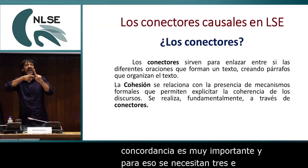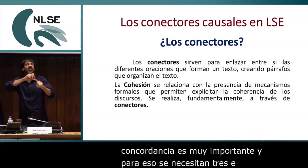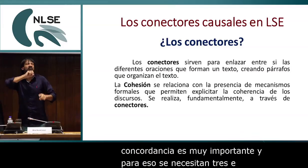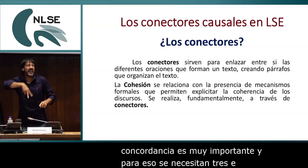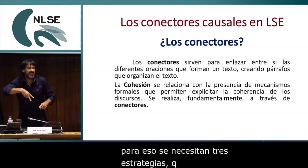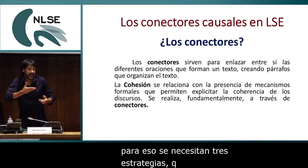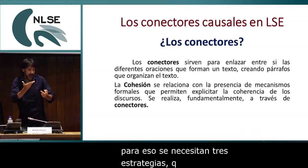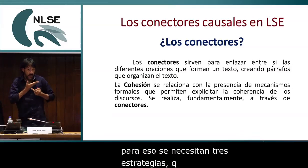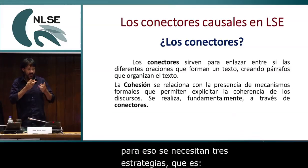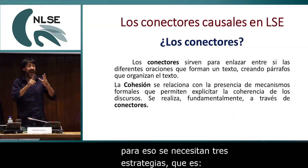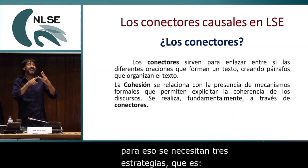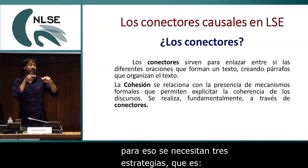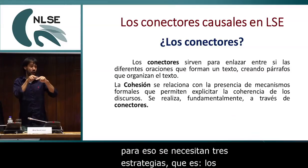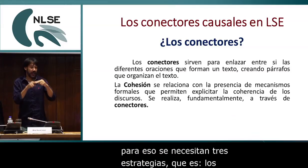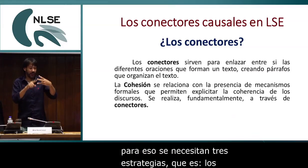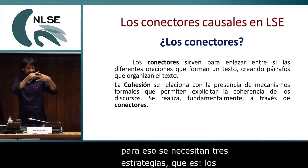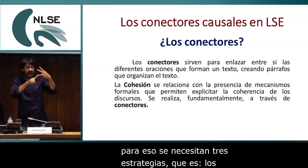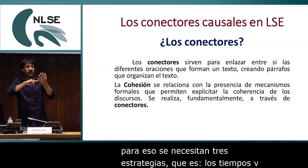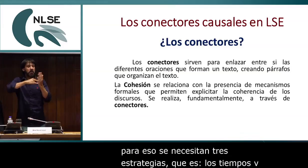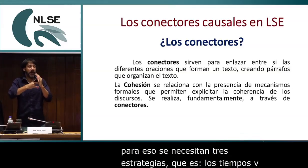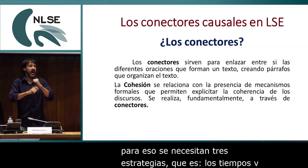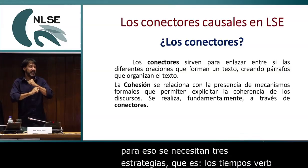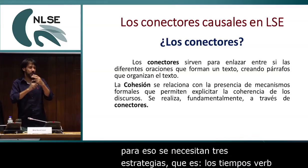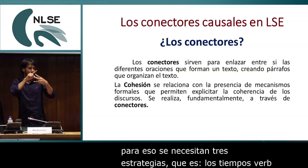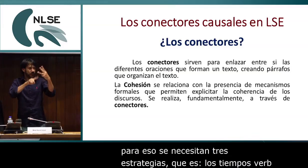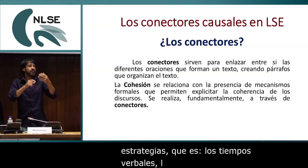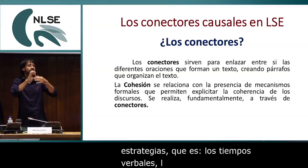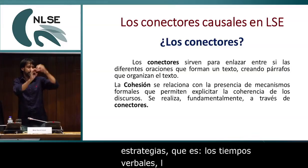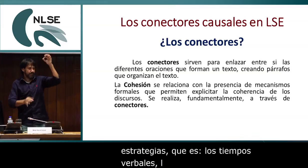las anáforas y los conectores.